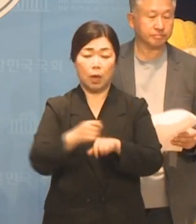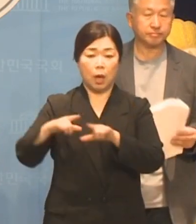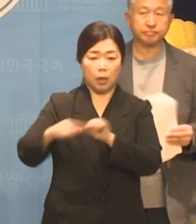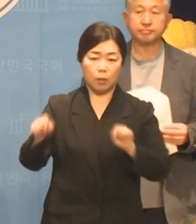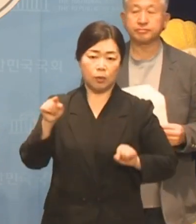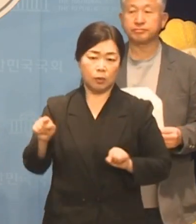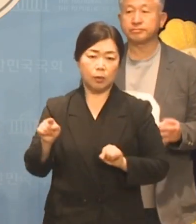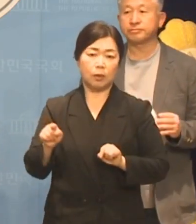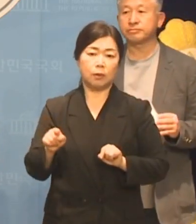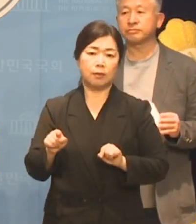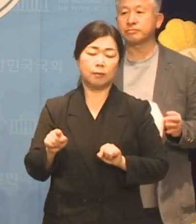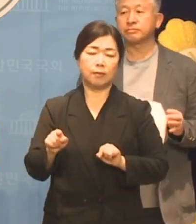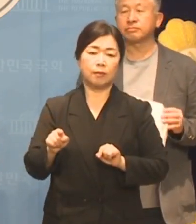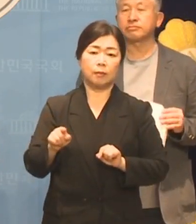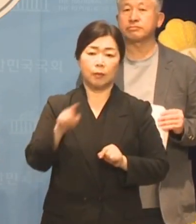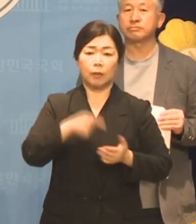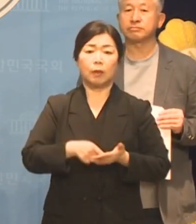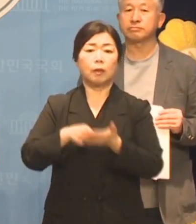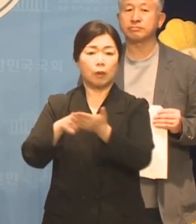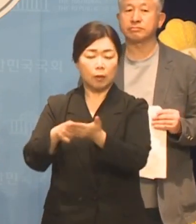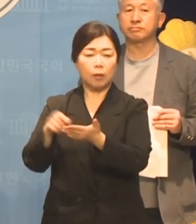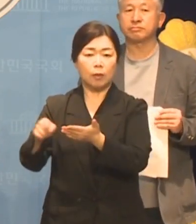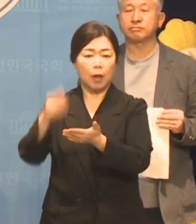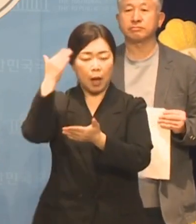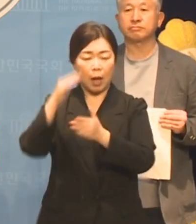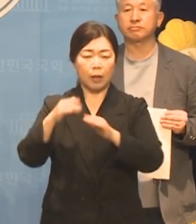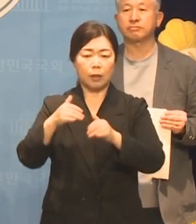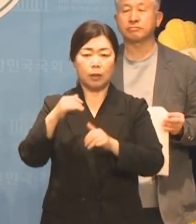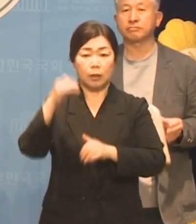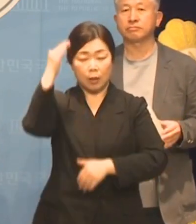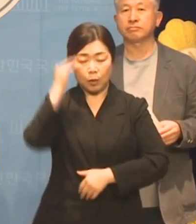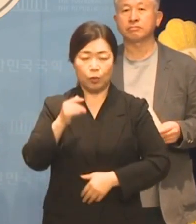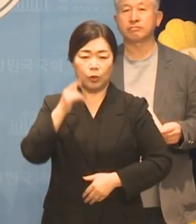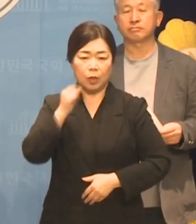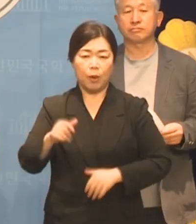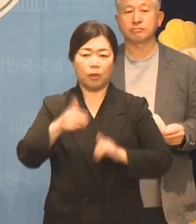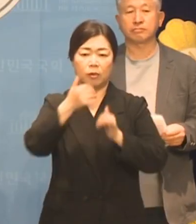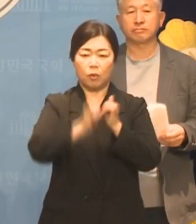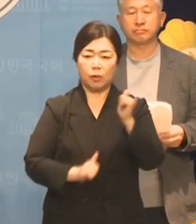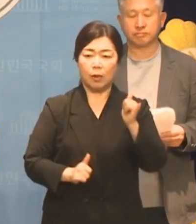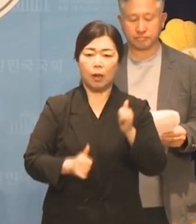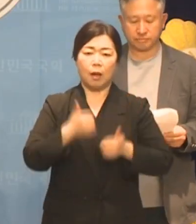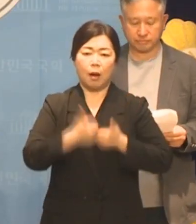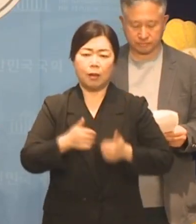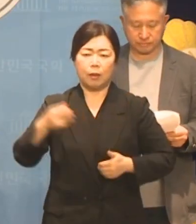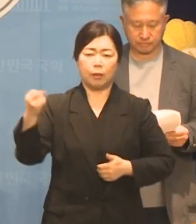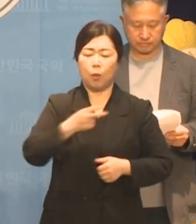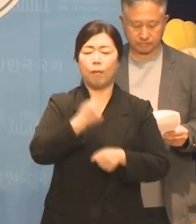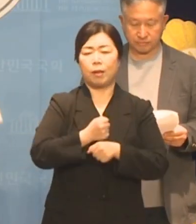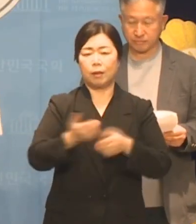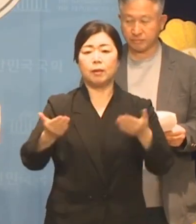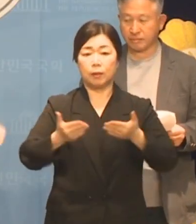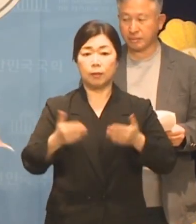정부의 하나의 정부 제안을 한일 역사 갈등 새로운 국면을 조성하는 행위이다.